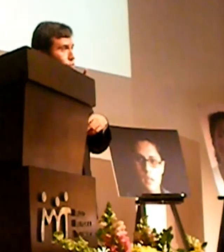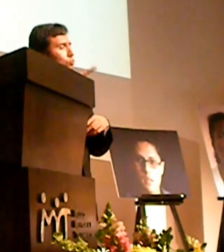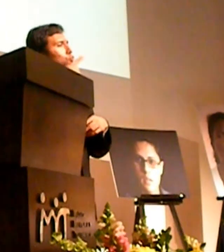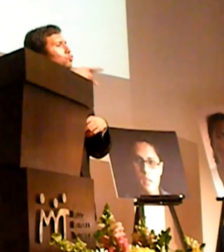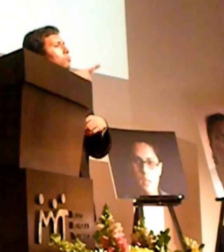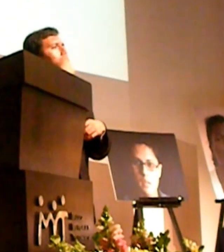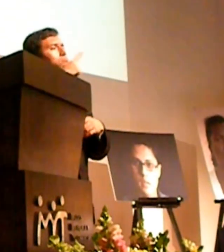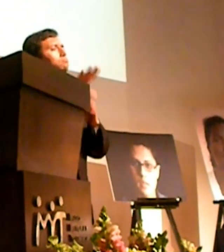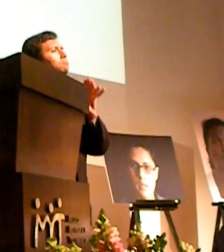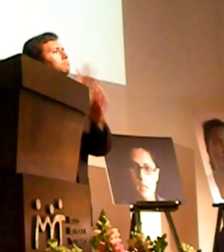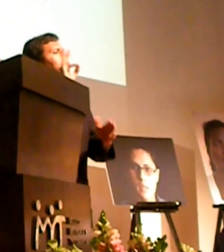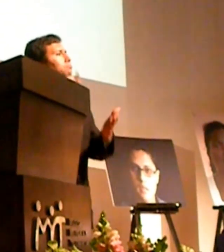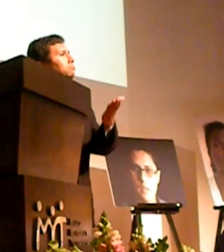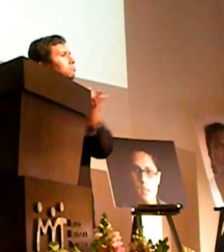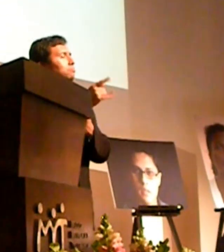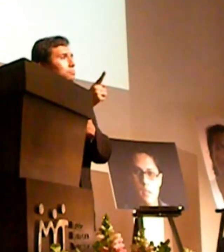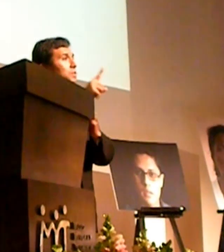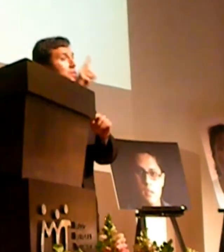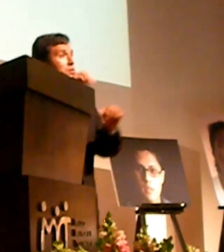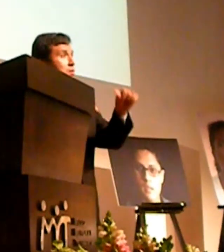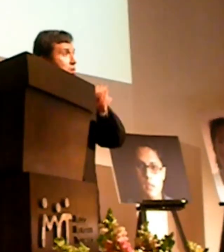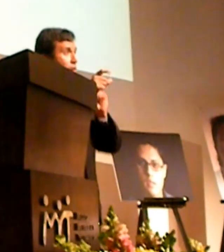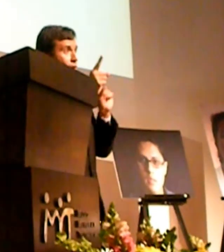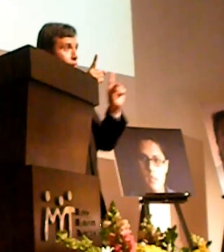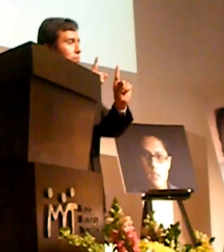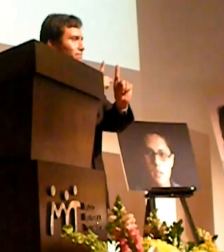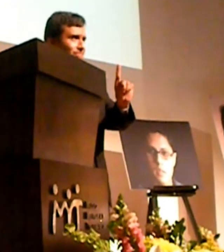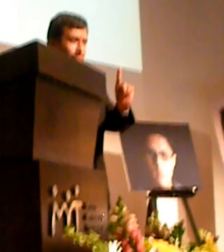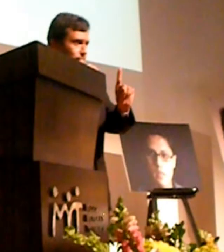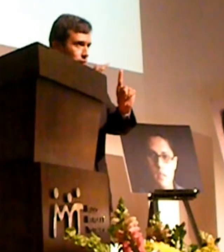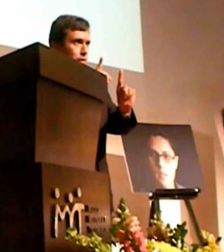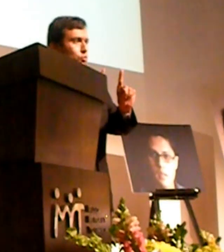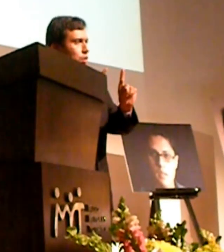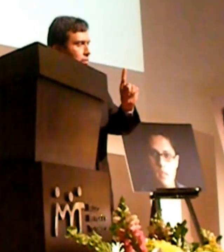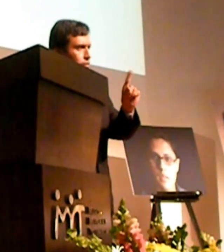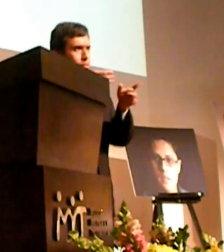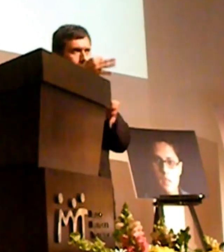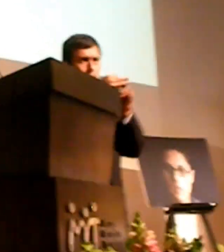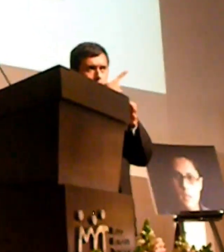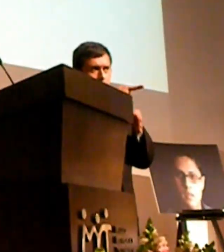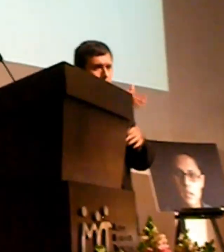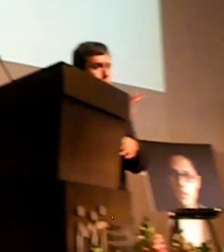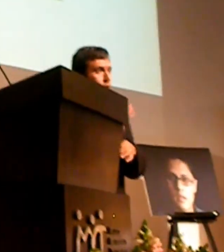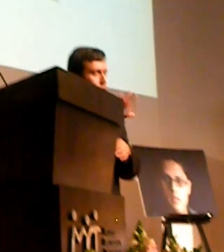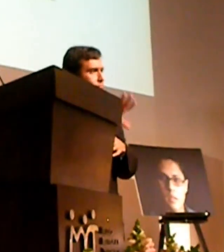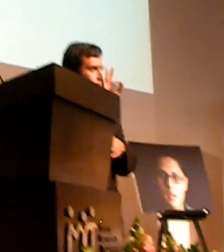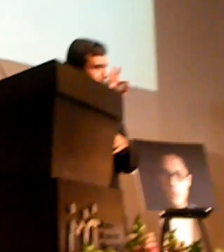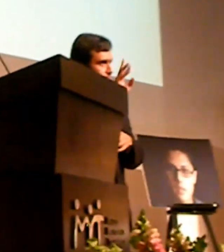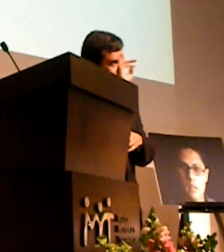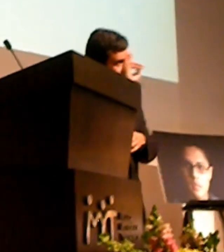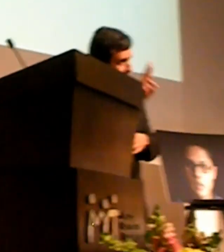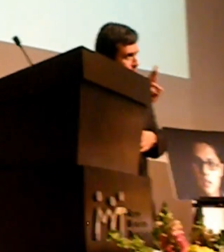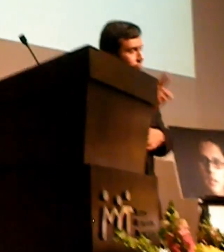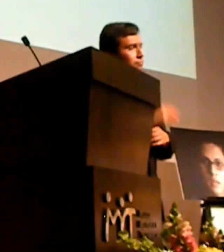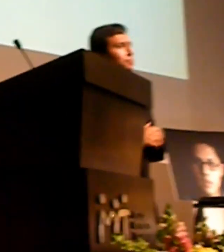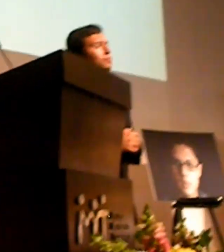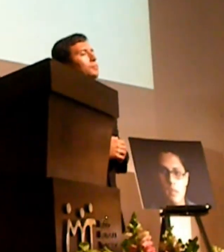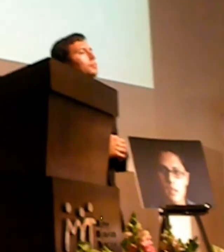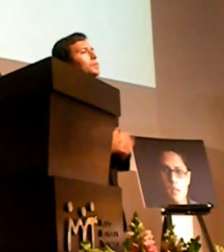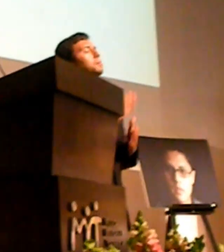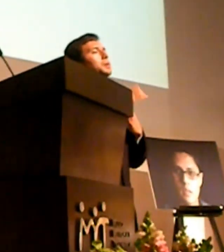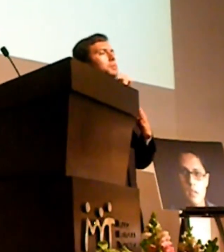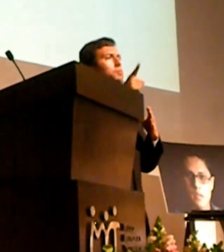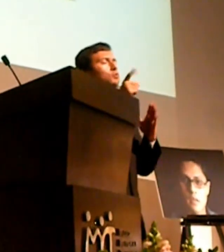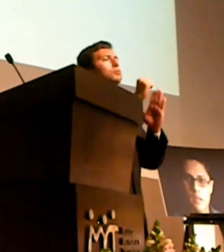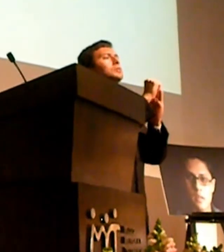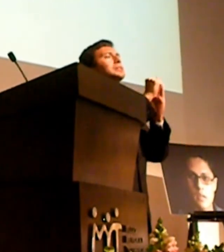decisiones si no se puede garantizar la capacidad jurídica. Establecer sistemas para prohibir el